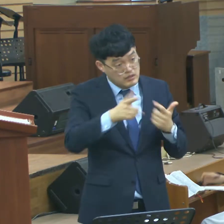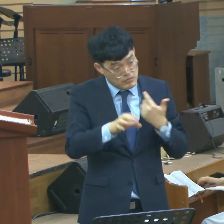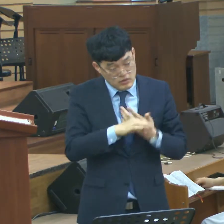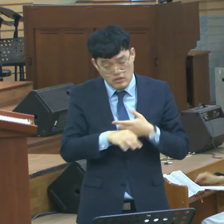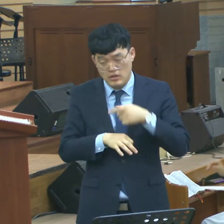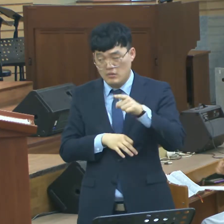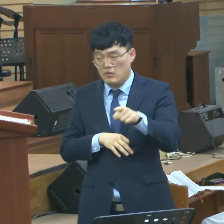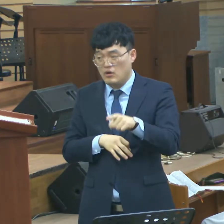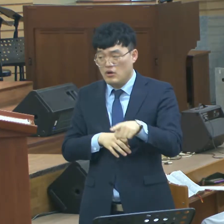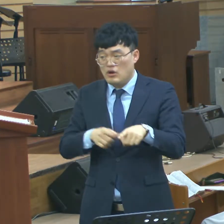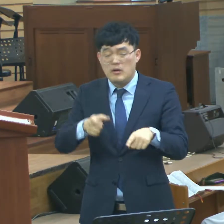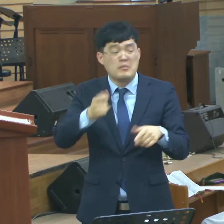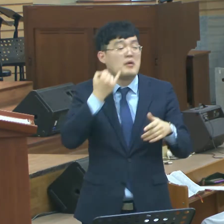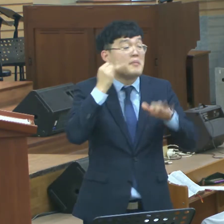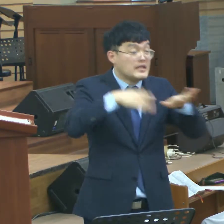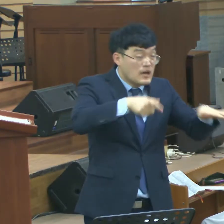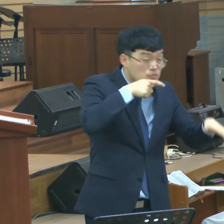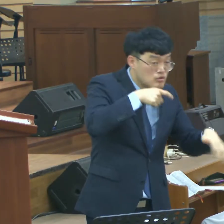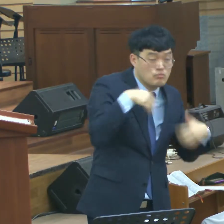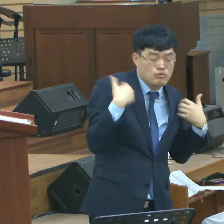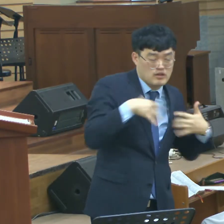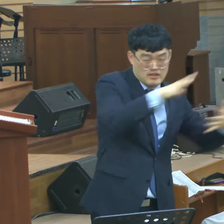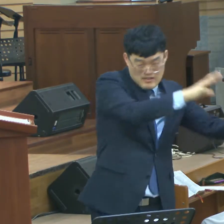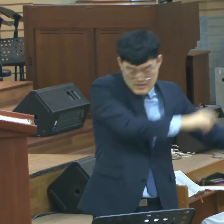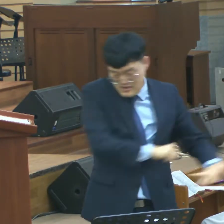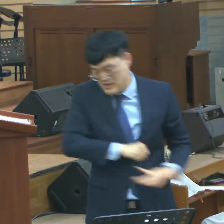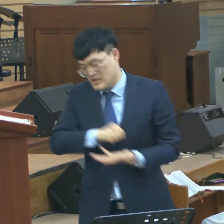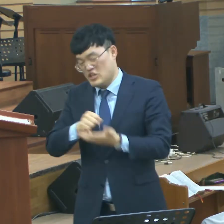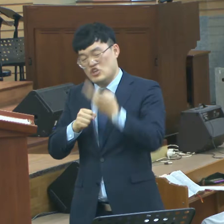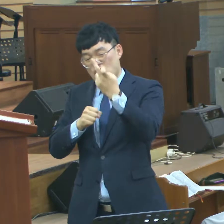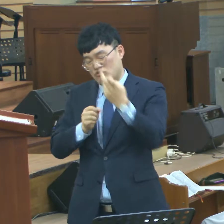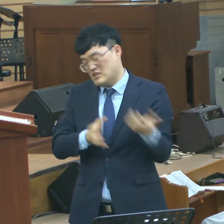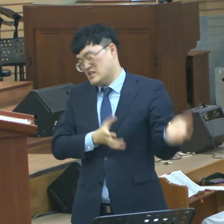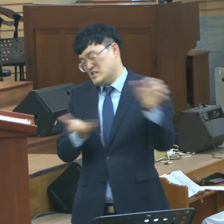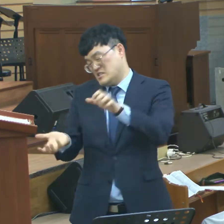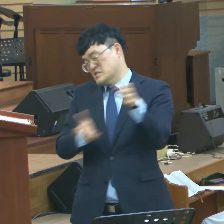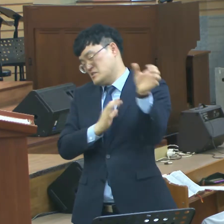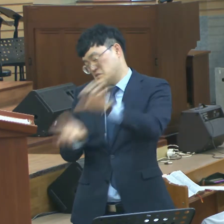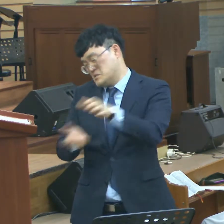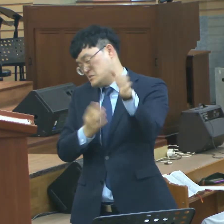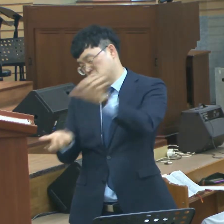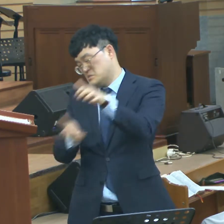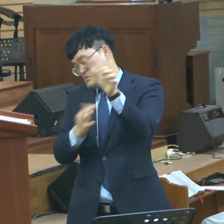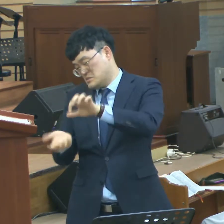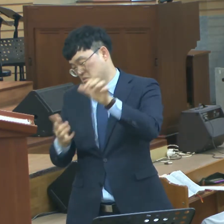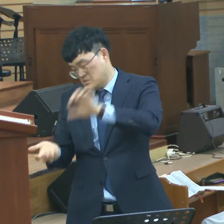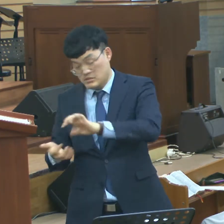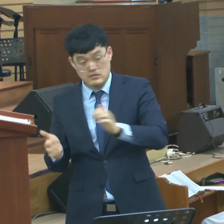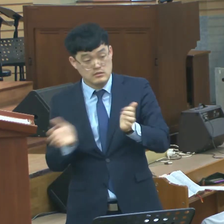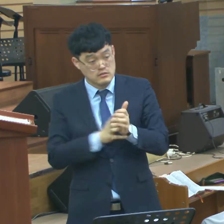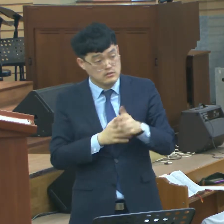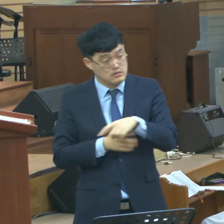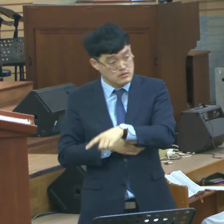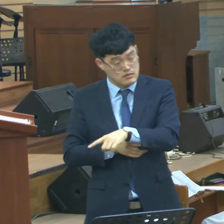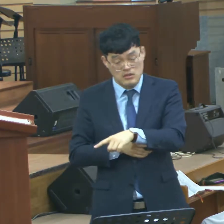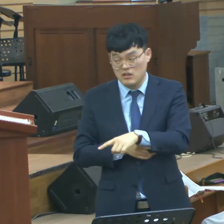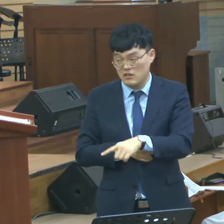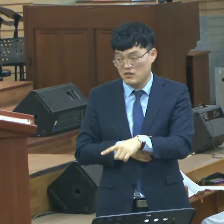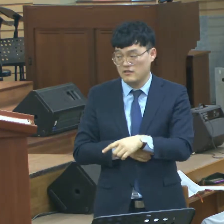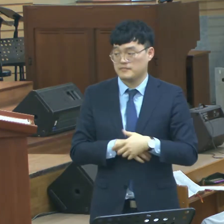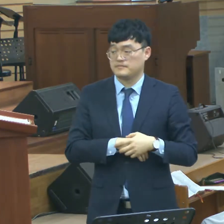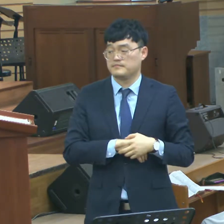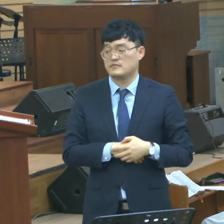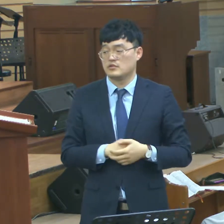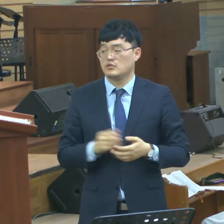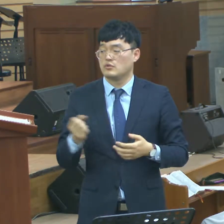갈멜산이 지중해에서 가까우니까 바닷물을 퍼왔든지 12통을 부었단 말입니다. 굉장히 불리한 상황을 스스로